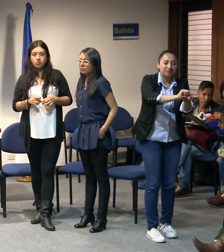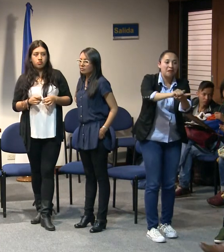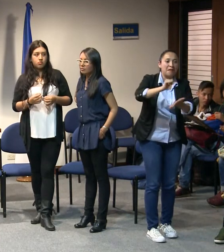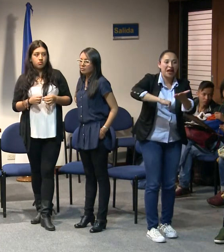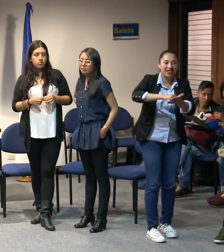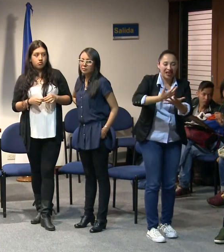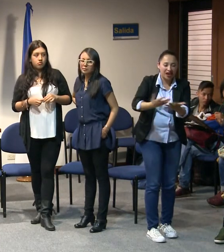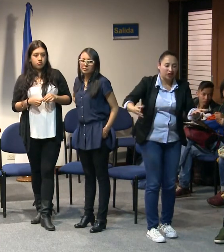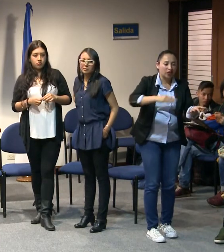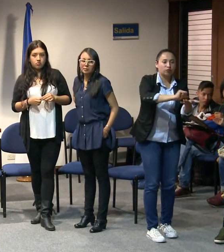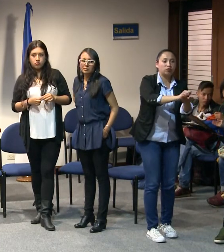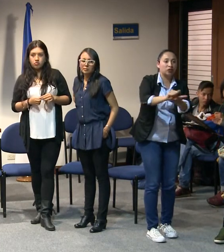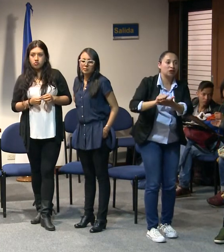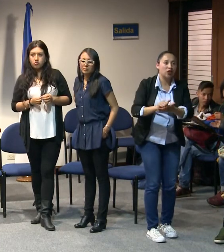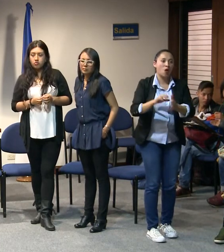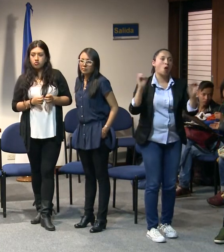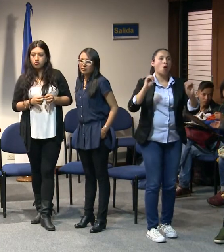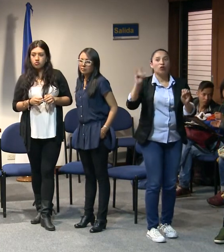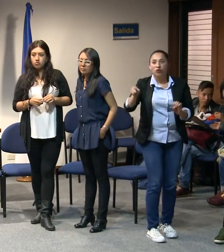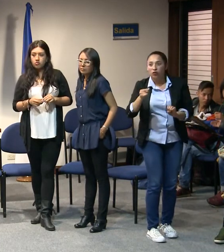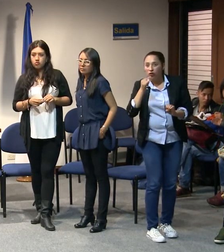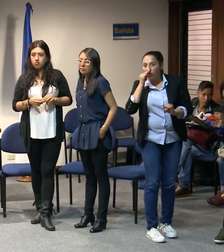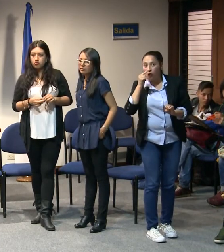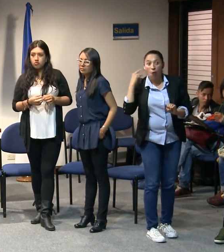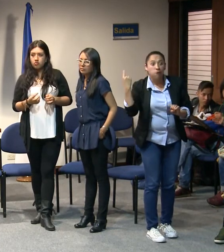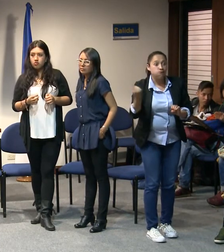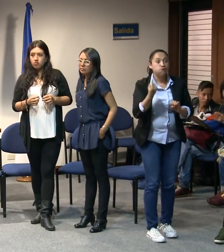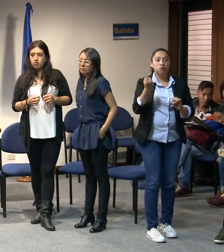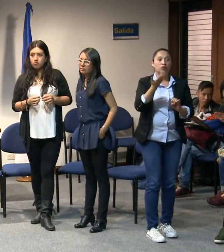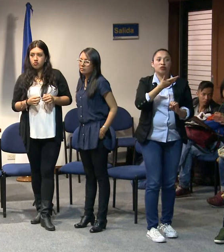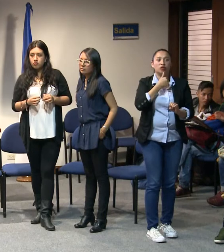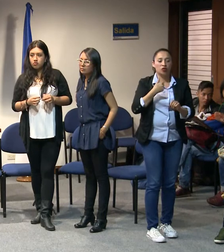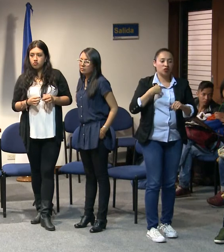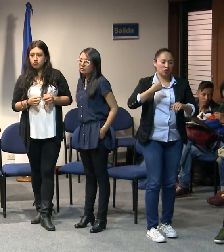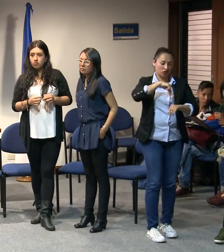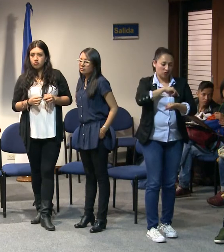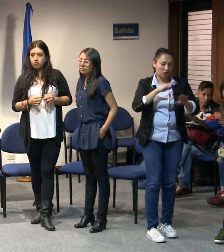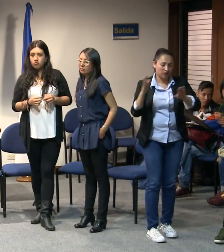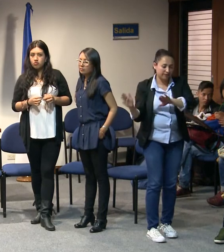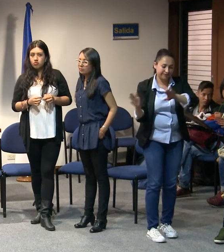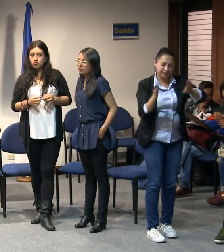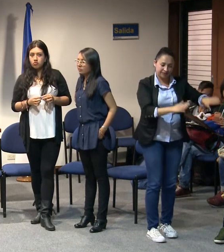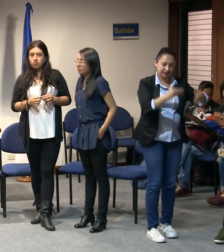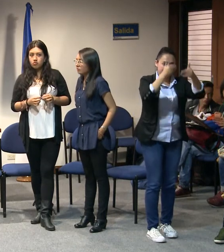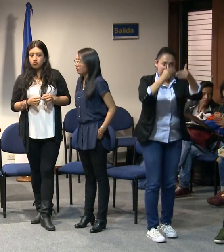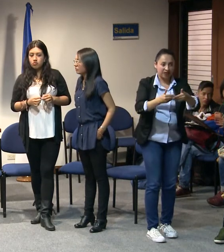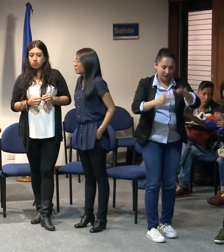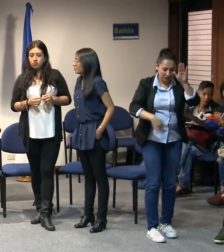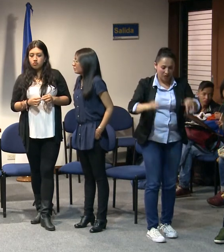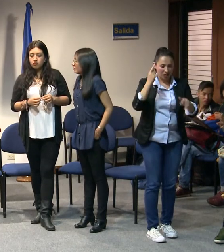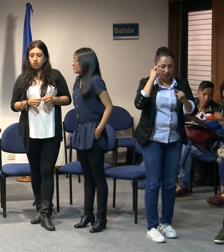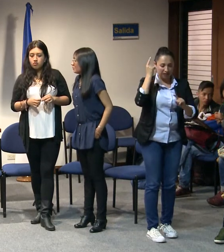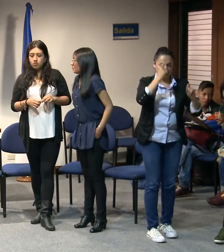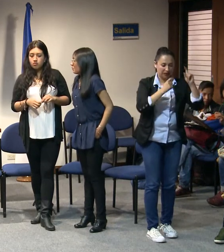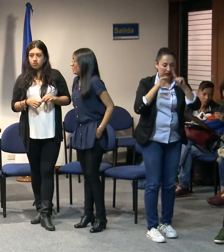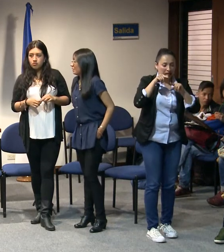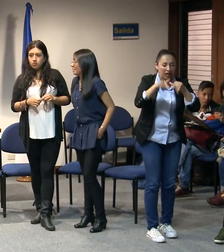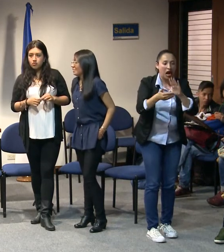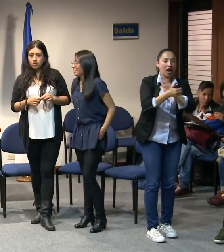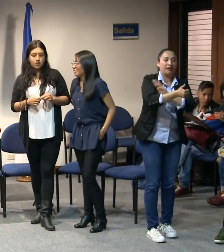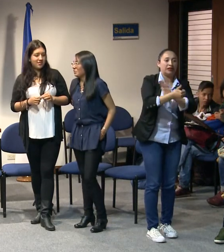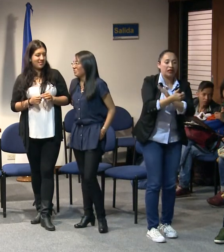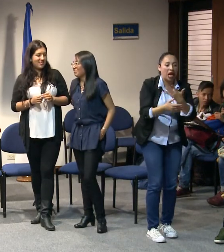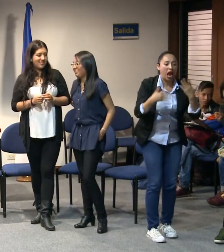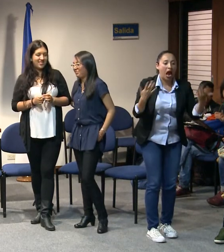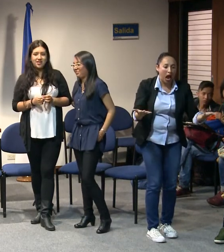cuando existe un olor que ellos normalmente no perciben. Nosotros dejamos la discapacidad de un lado y comenzamos a pensar en las capacidades que tenían los